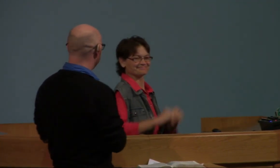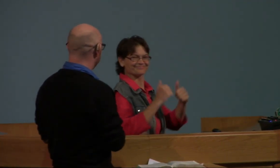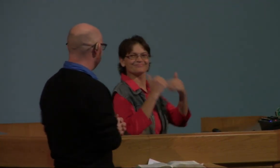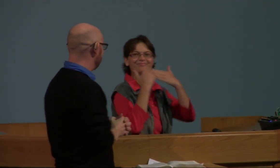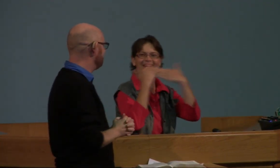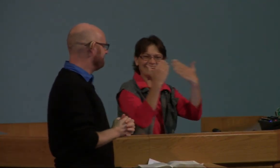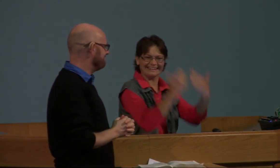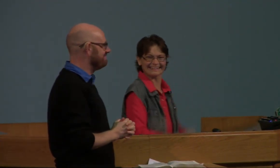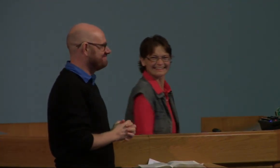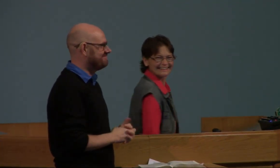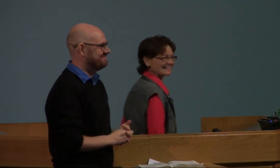Baie dankie.